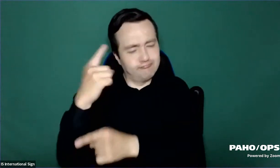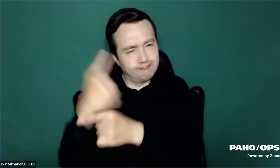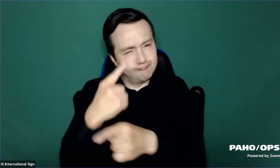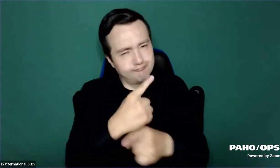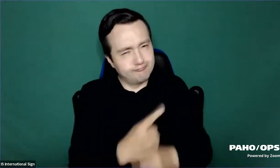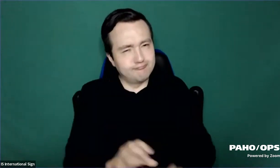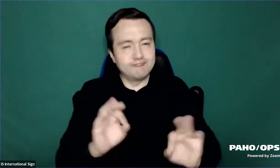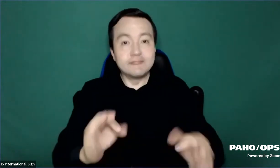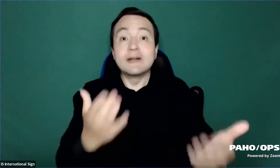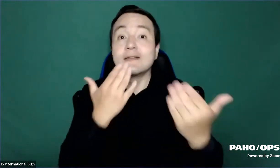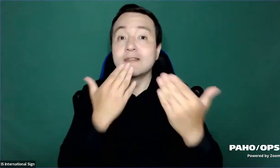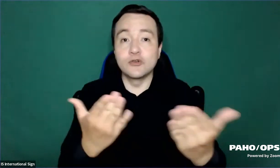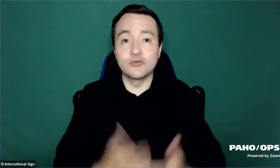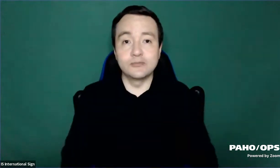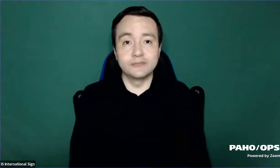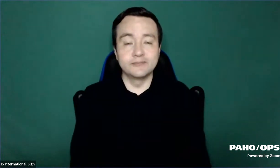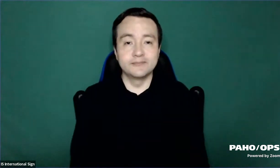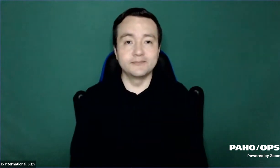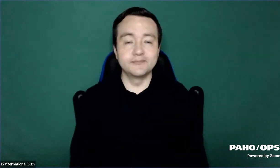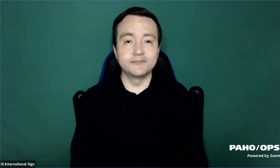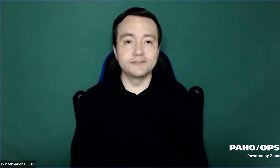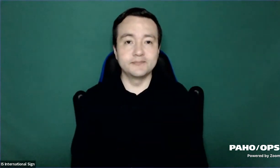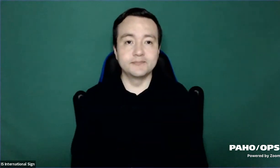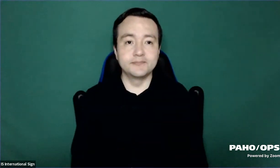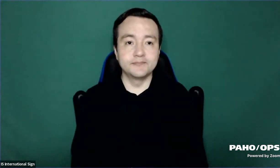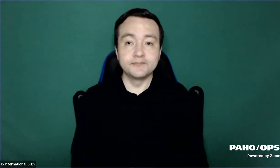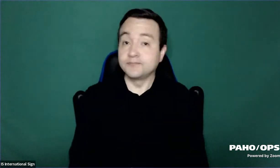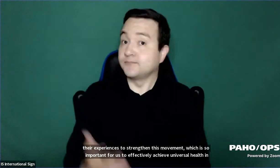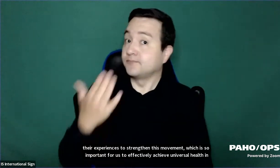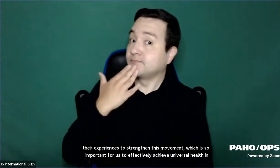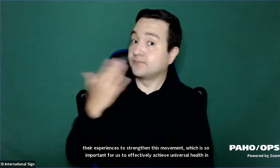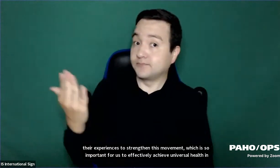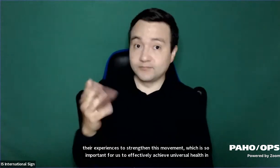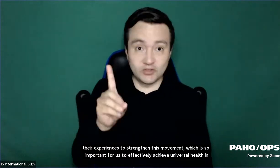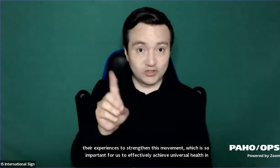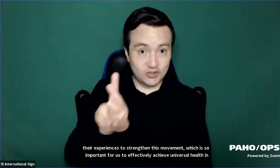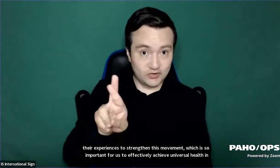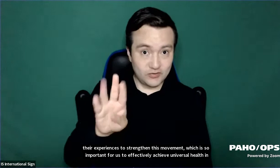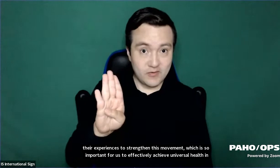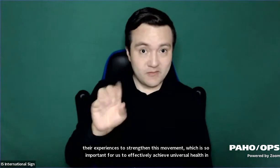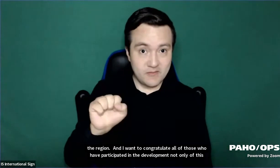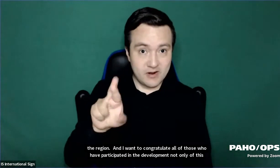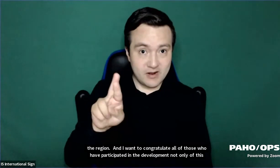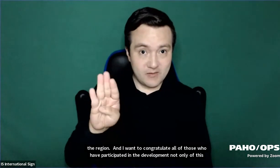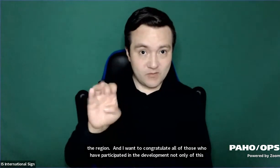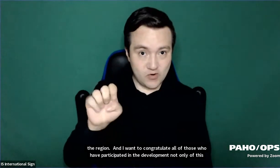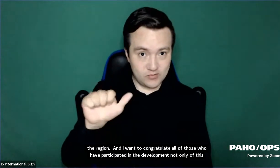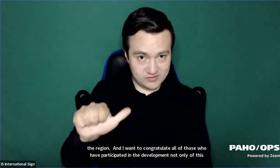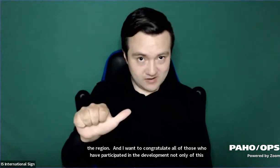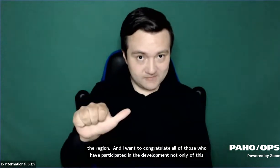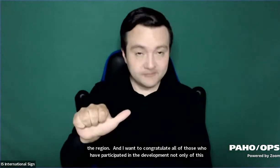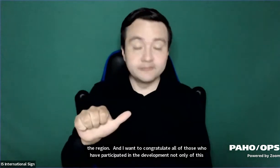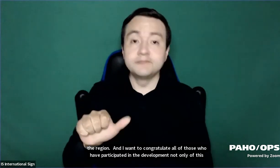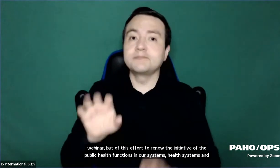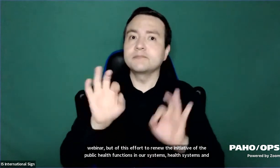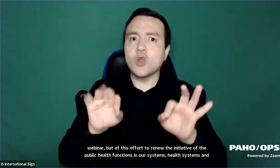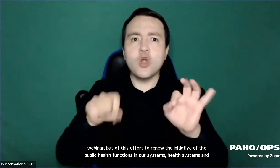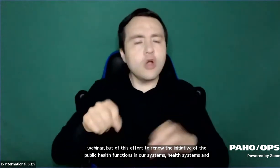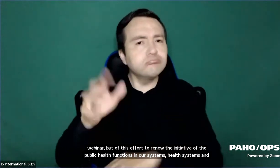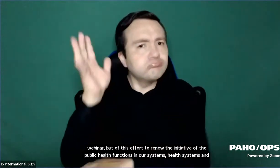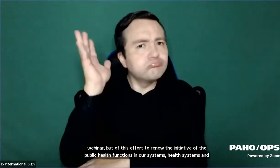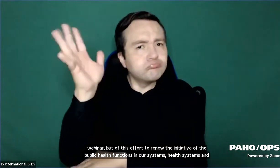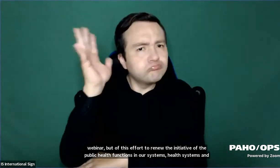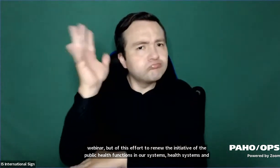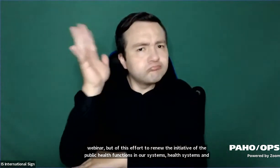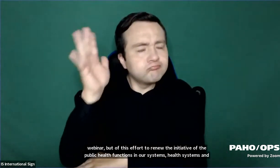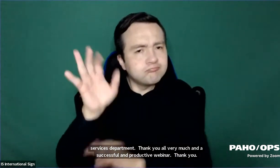Graças. Thank you very much, Dr. Barbosa, for those very motivating remarks.